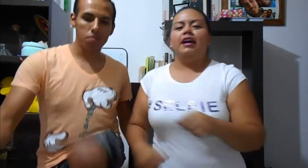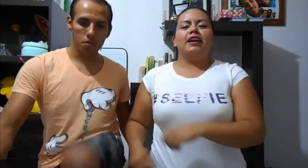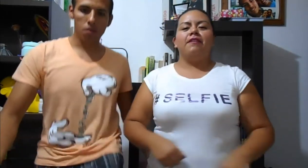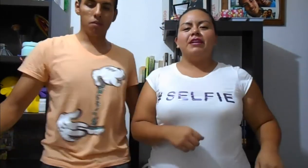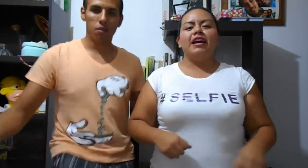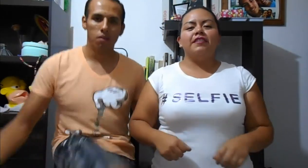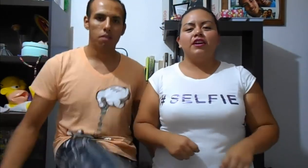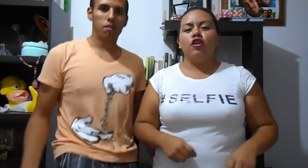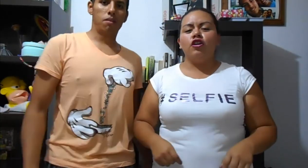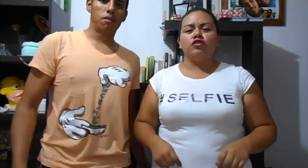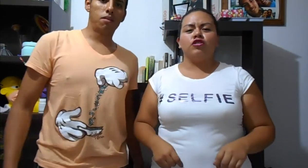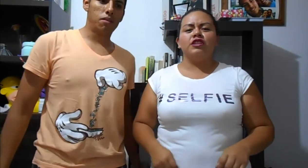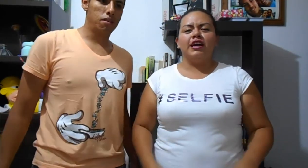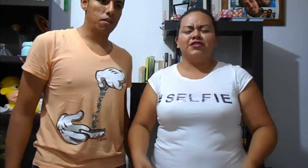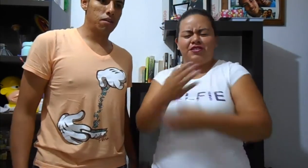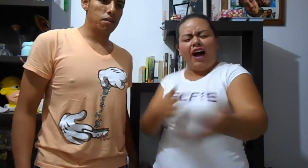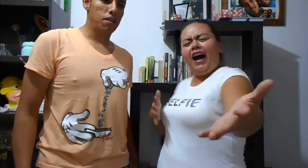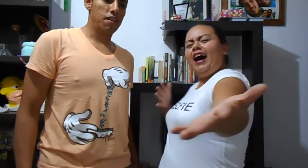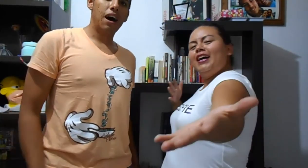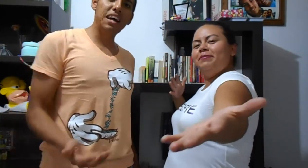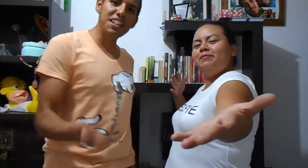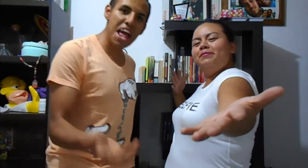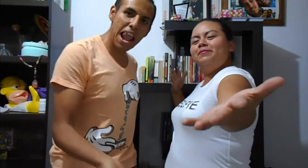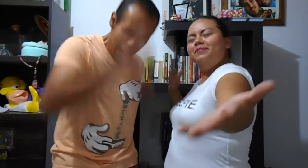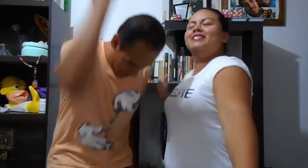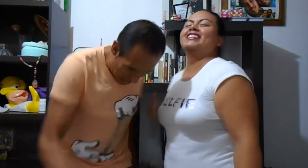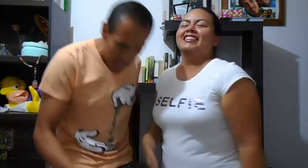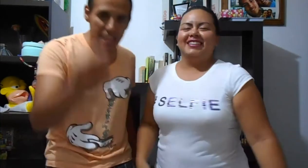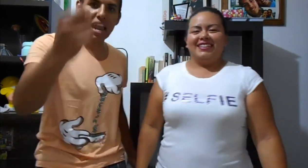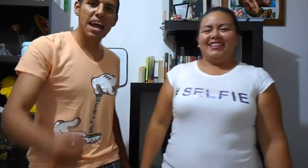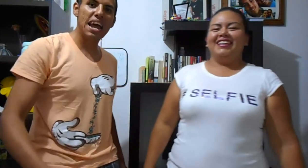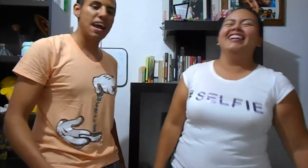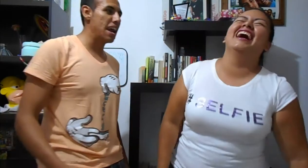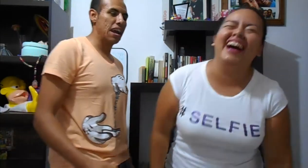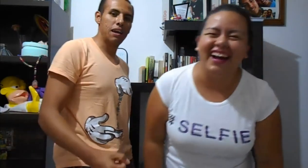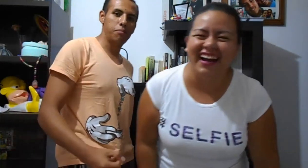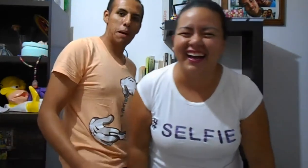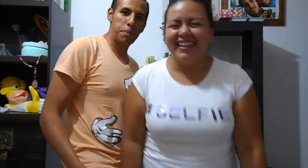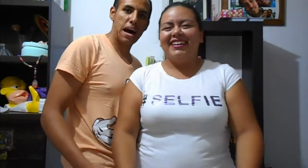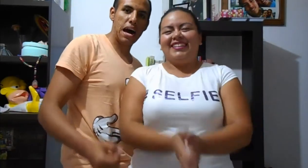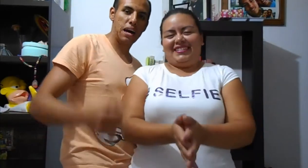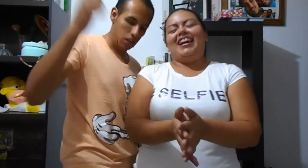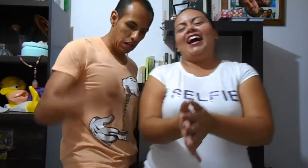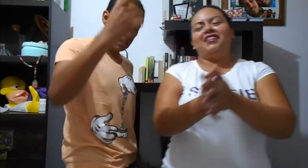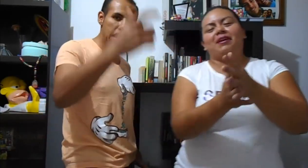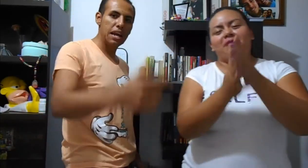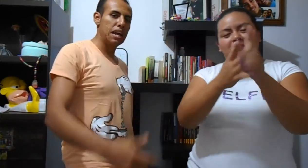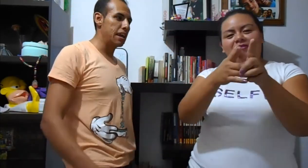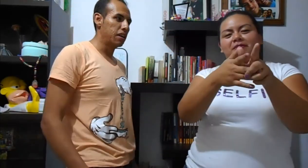la familia de los Rodríguez Time. ¡Ándele! ¡Ándele! ¡Papá! Sí, háganlo también, por ¡Ándele!